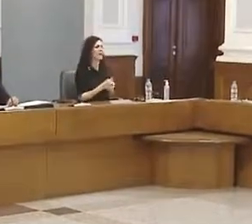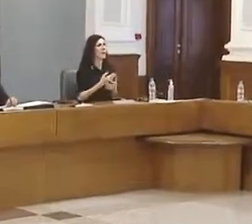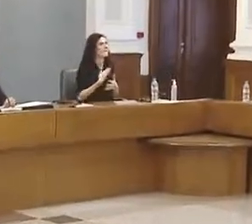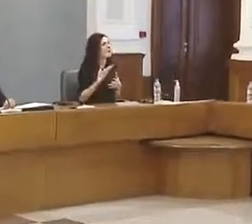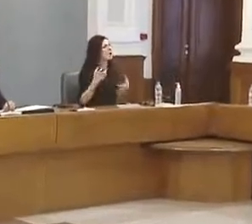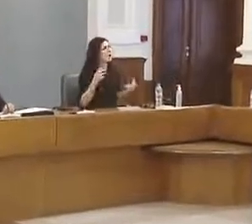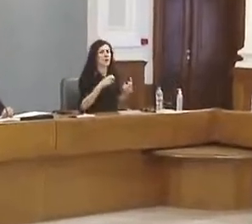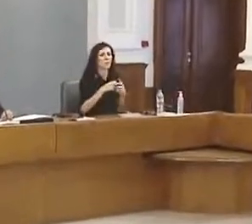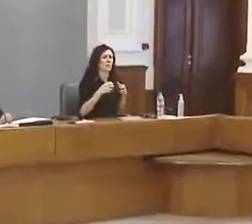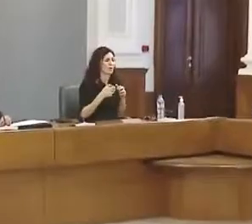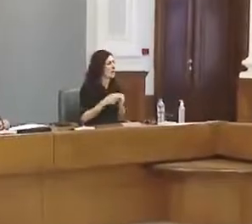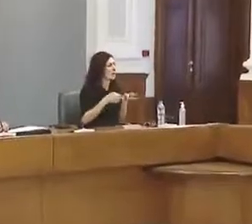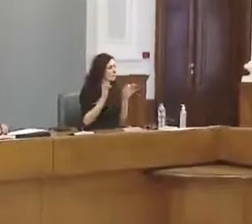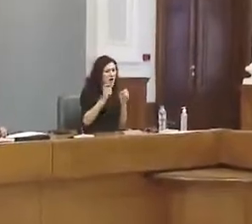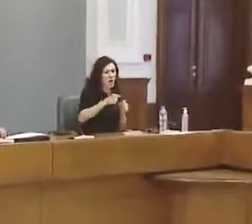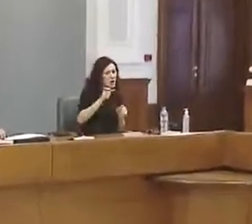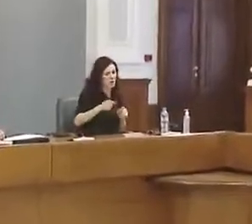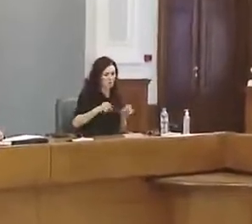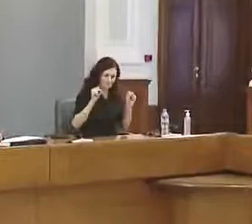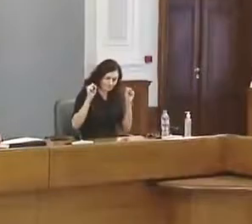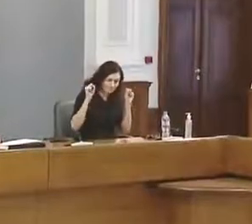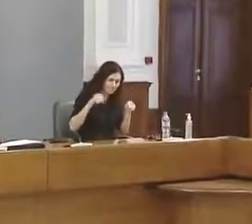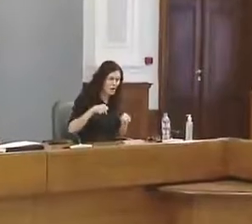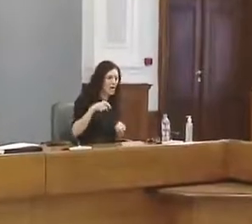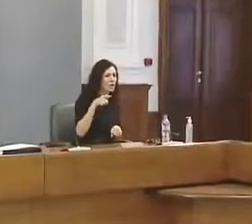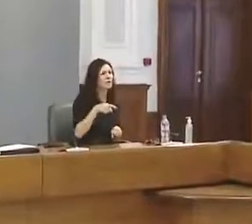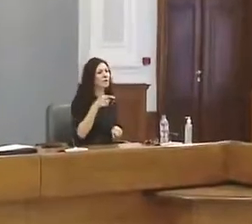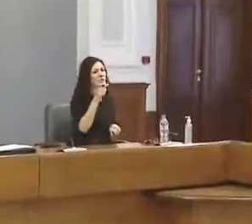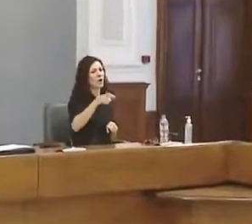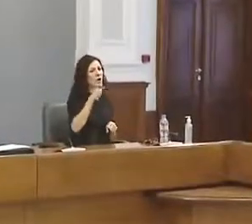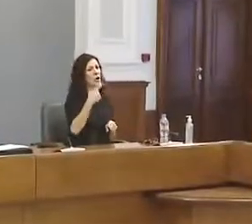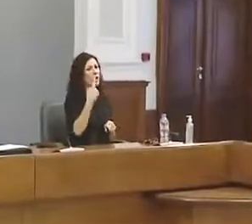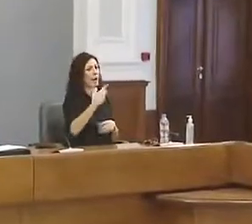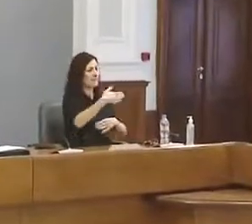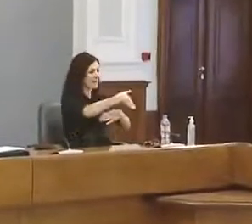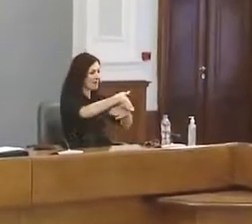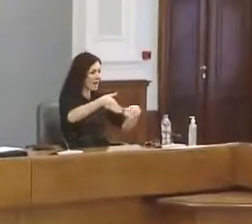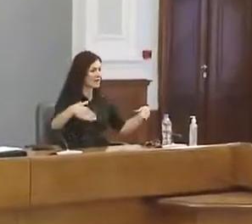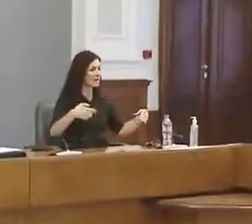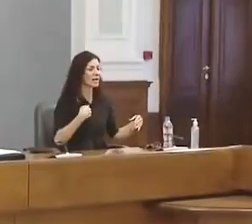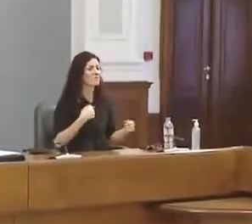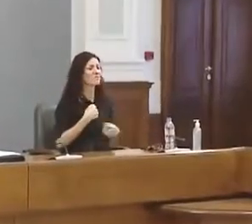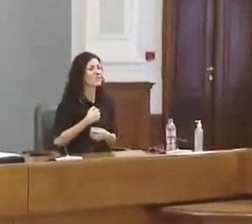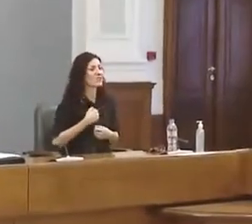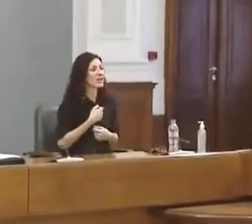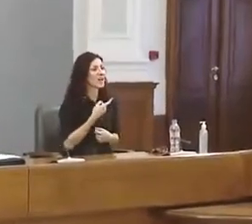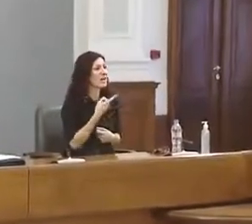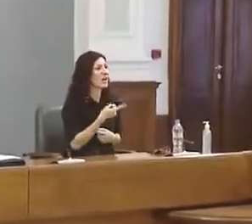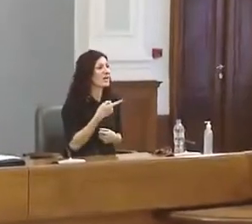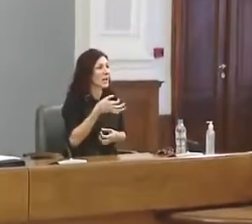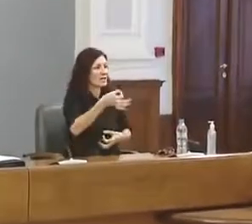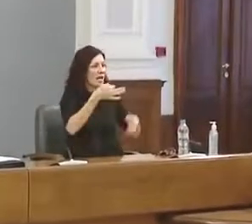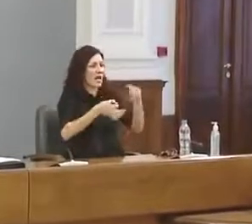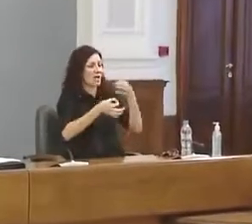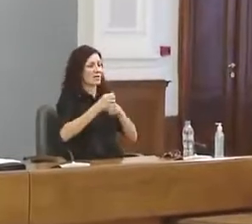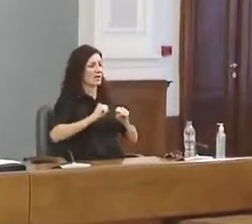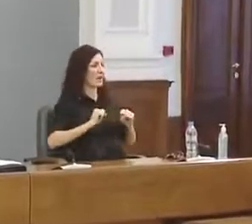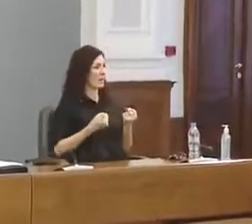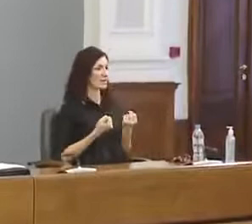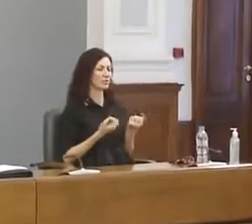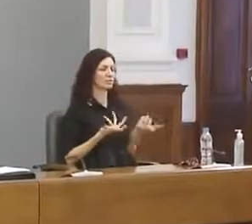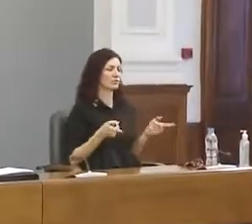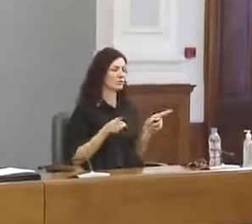кадрови проблем, действително, защото това са хората, които са на първа линия и, за съжаление, те се заразяват също.